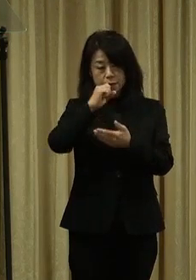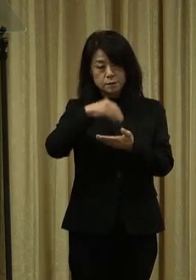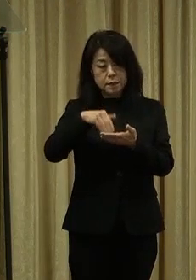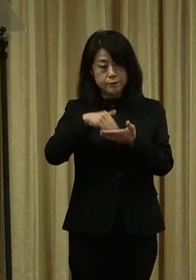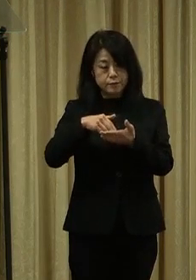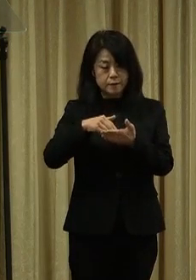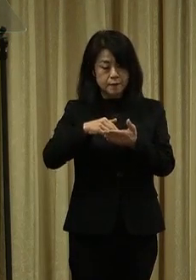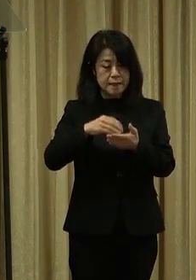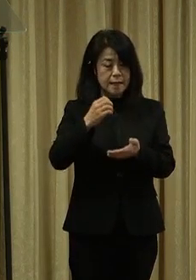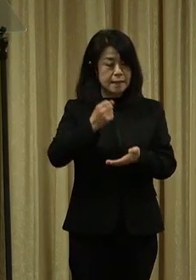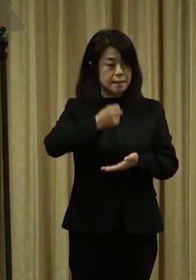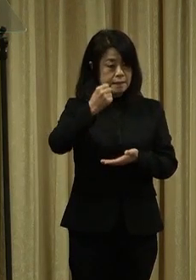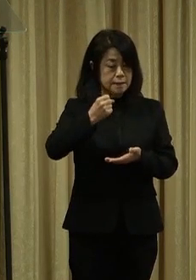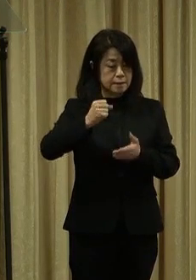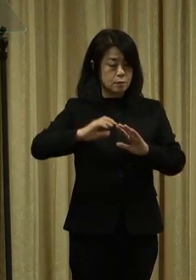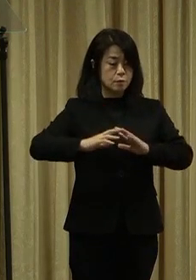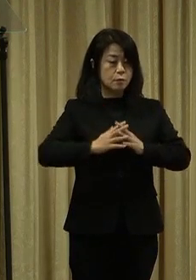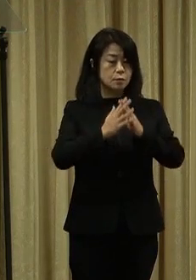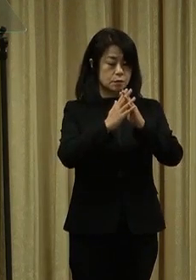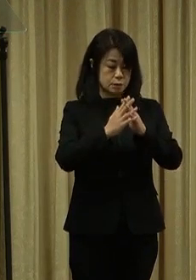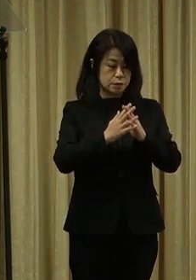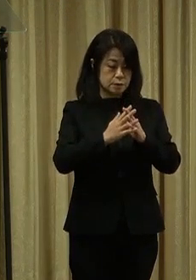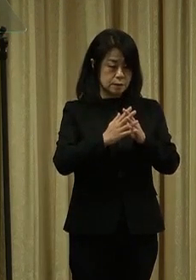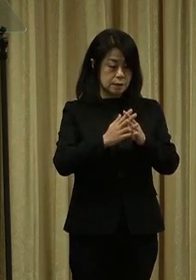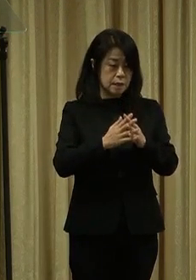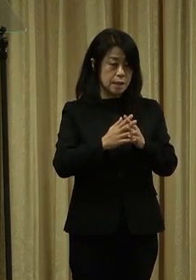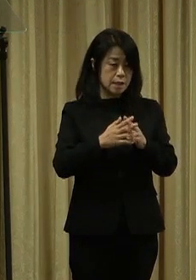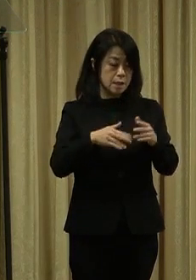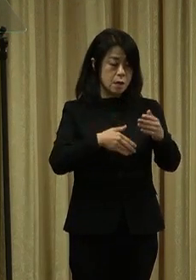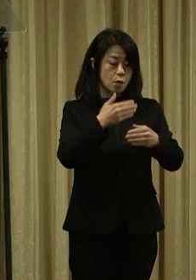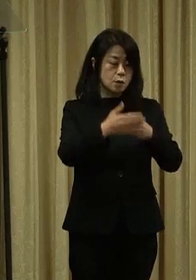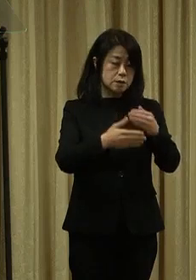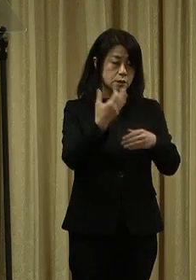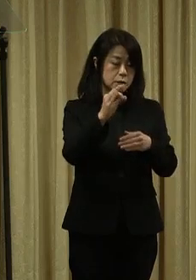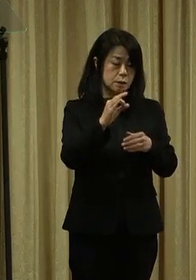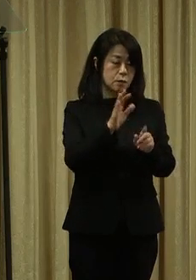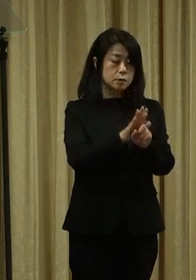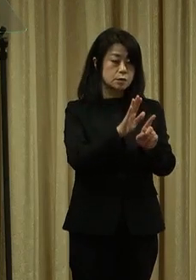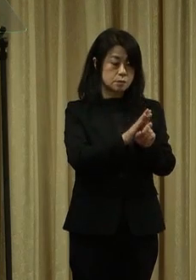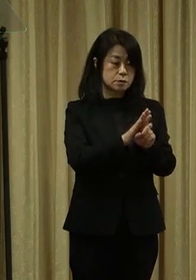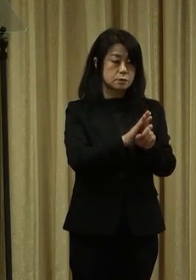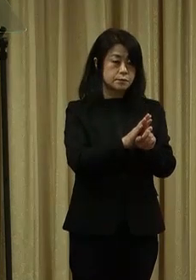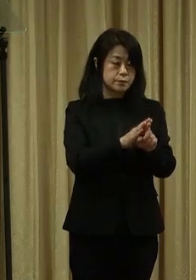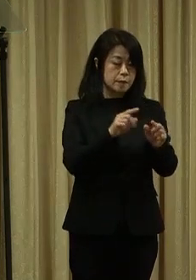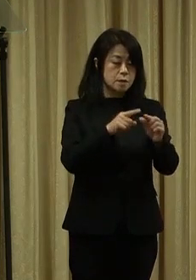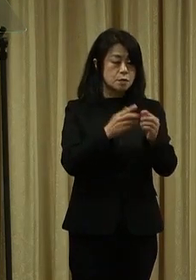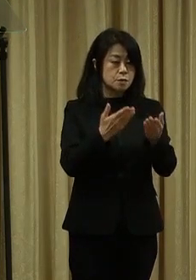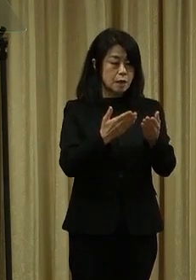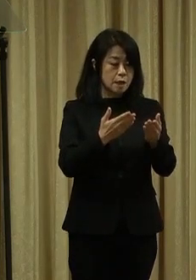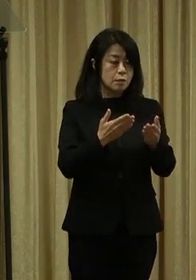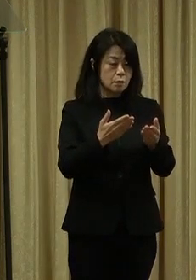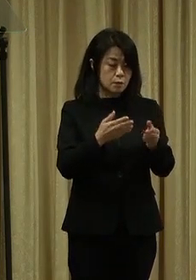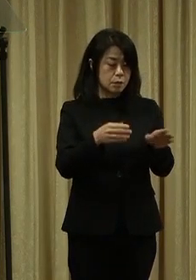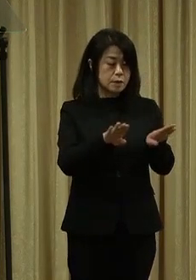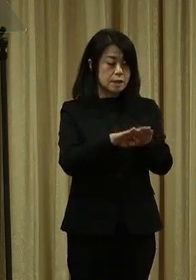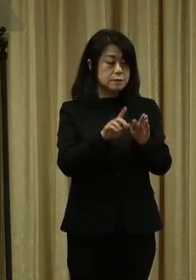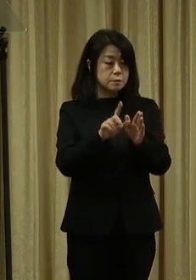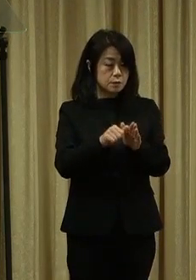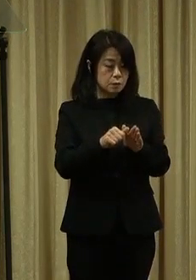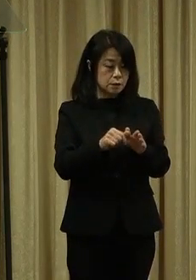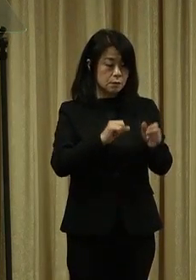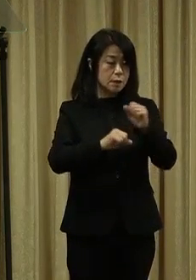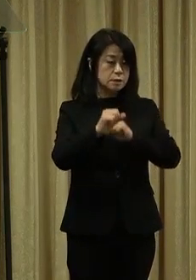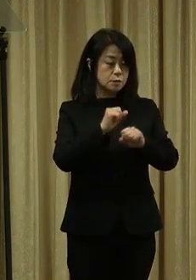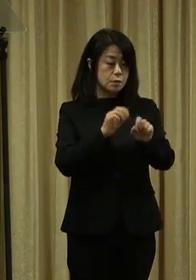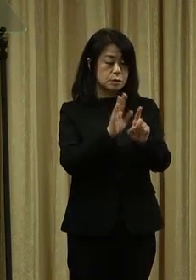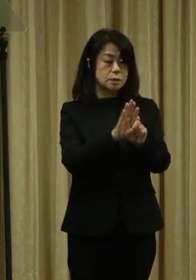し市町村の更新費用などを補助するほか中学校における休日の部活動の地域移行を支援